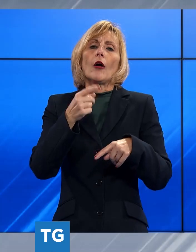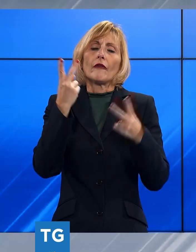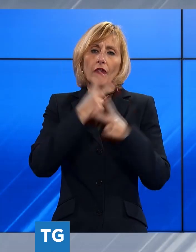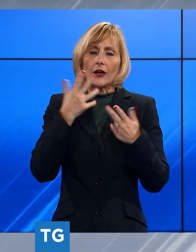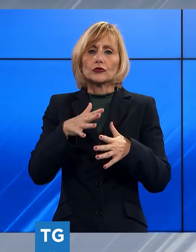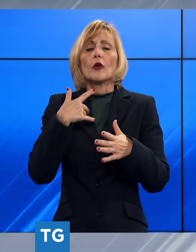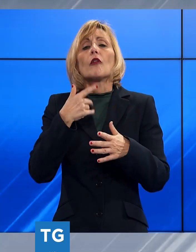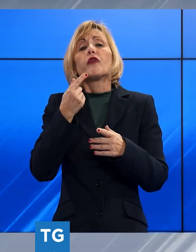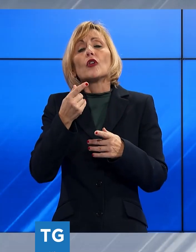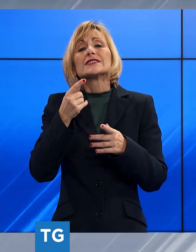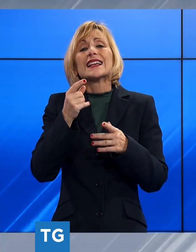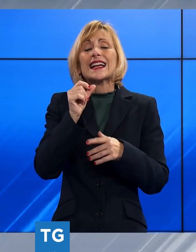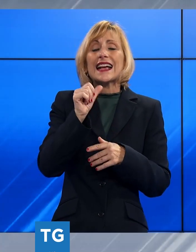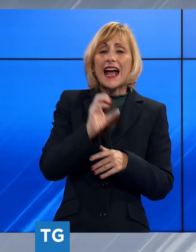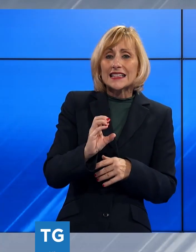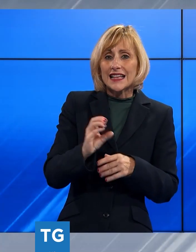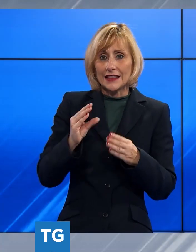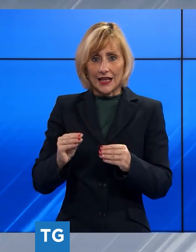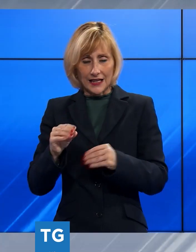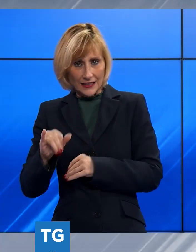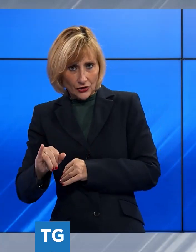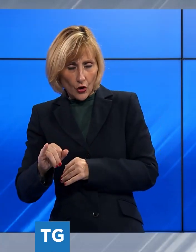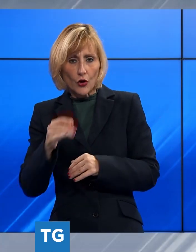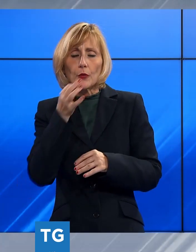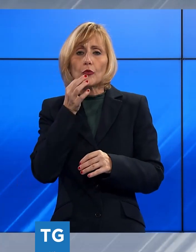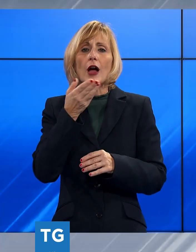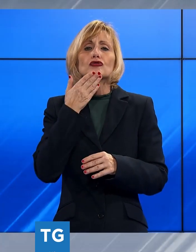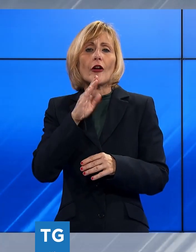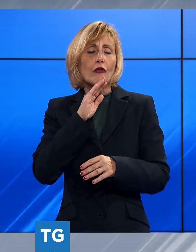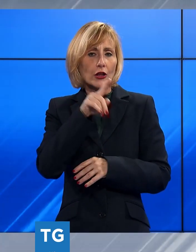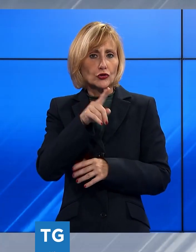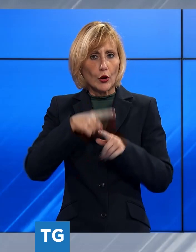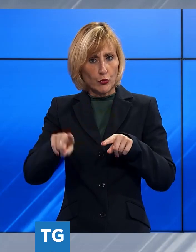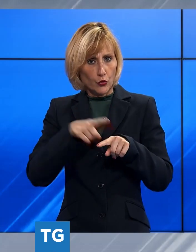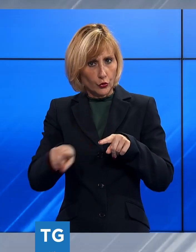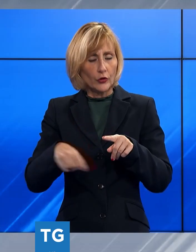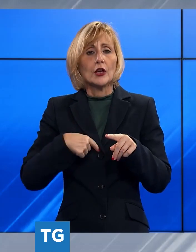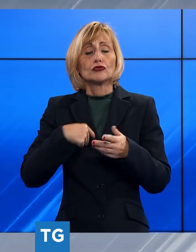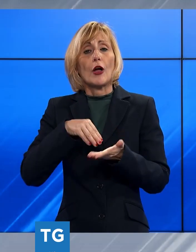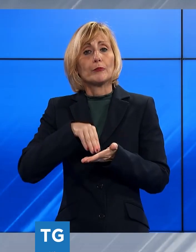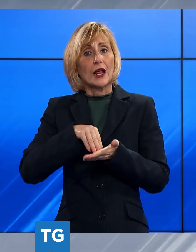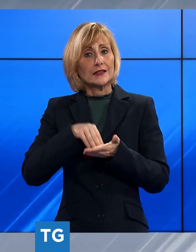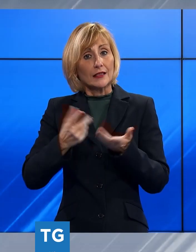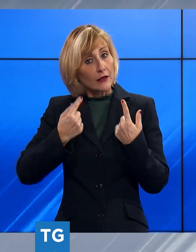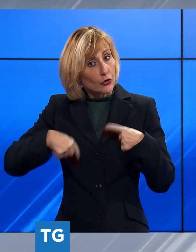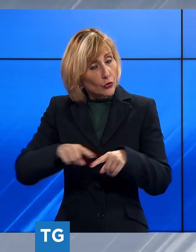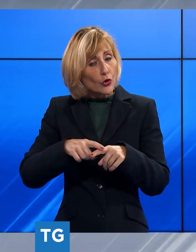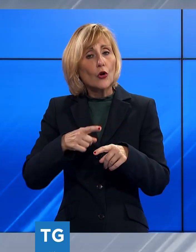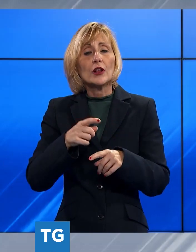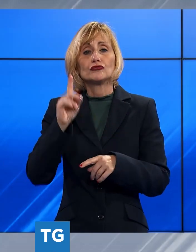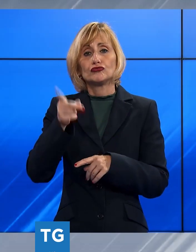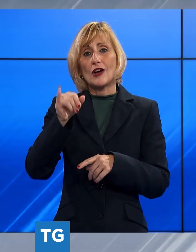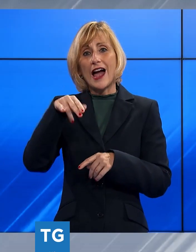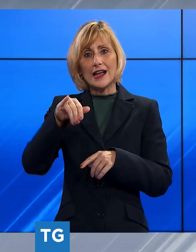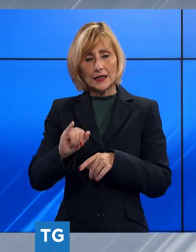settore e Agevolazioni sui mutui C'era anche il Presidente della Regione Toscana Eugenio gianica stimato per la nostra regione i danni